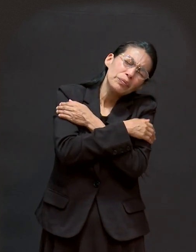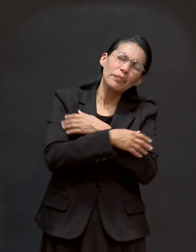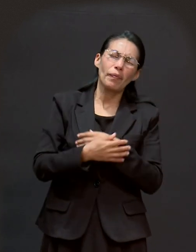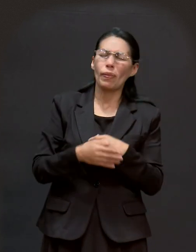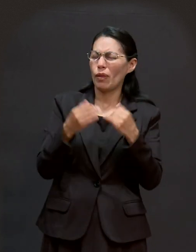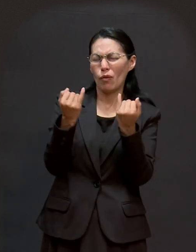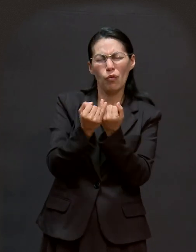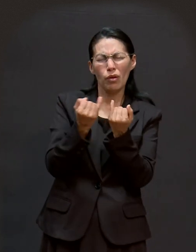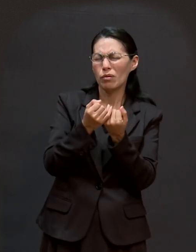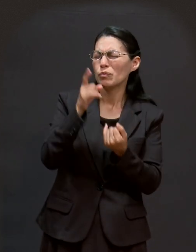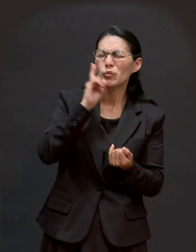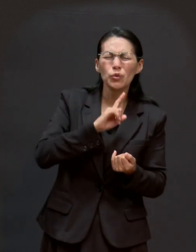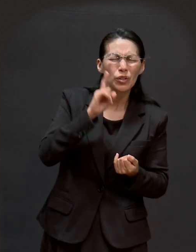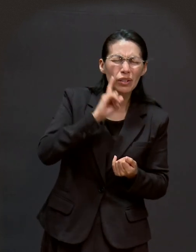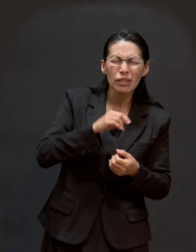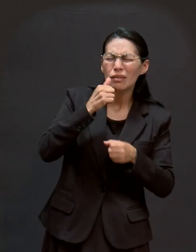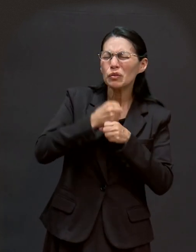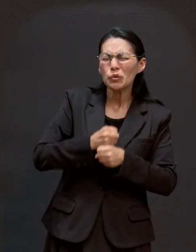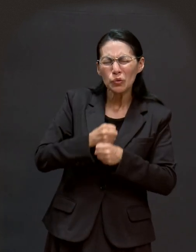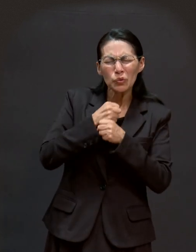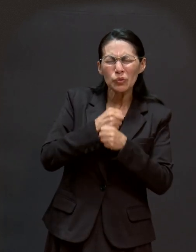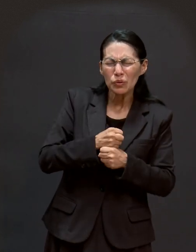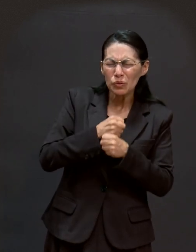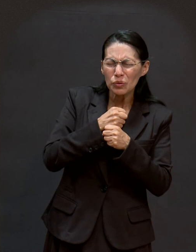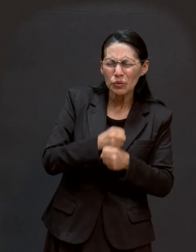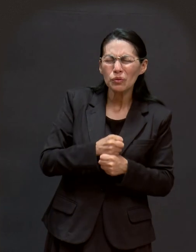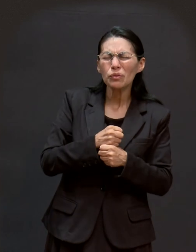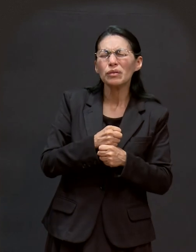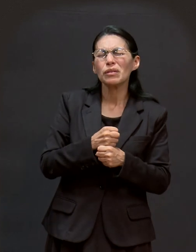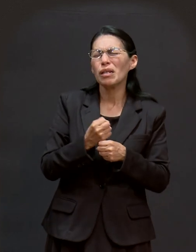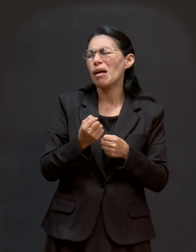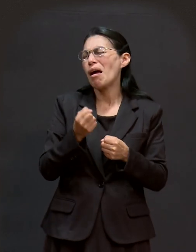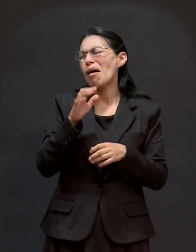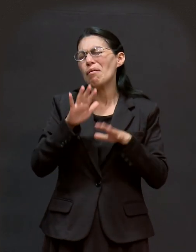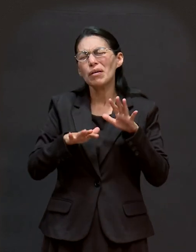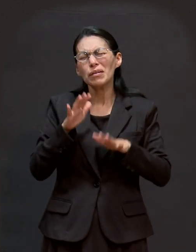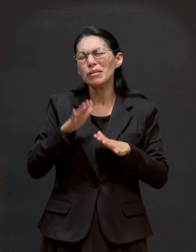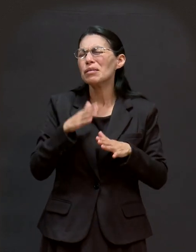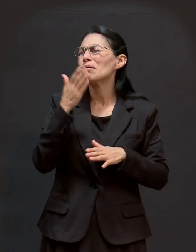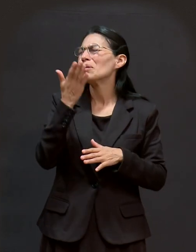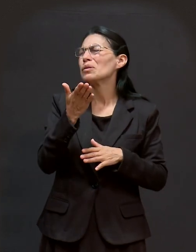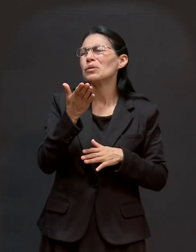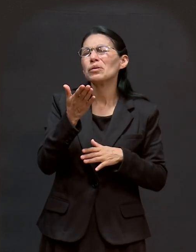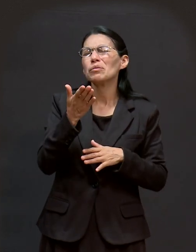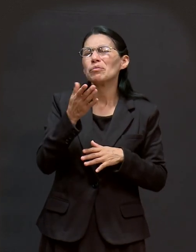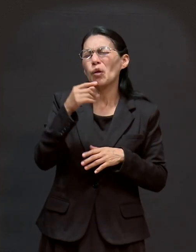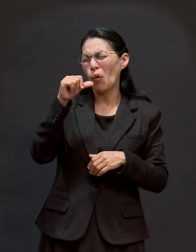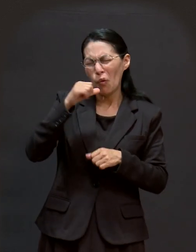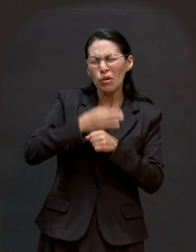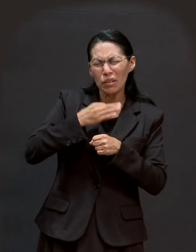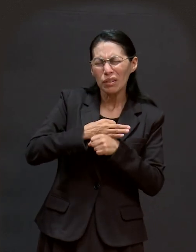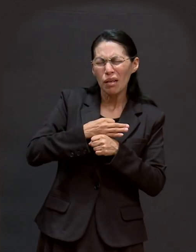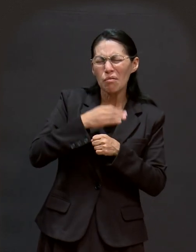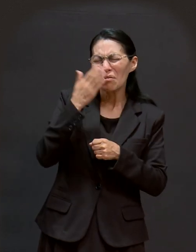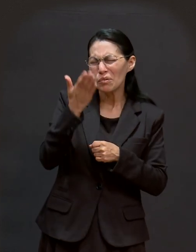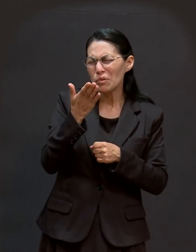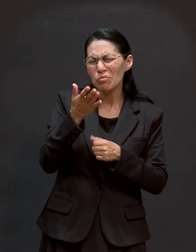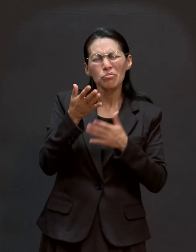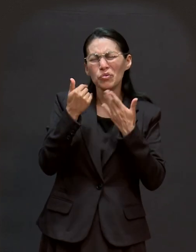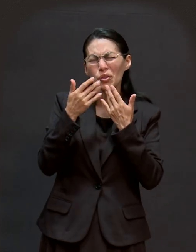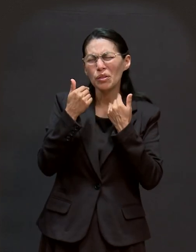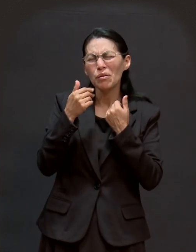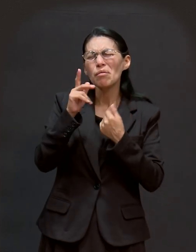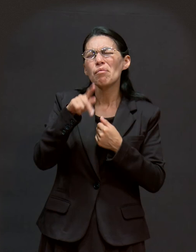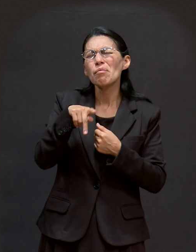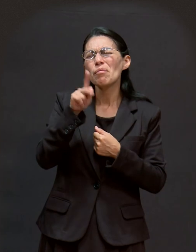quisiera poner a todos esas mujeres señor que sufren también que probablemente no escuchamos esa petición hoy pero que allí